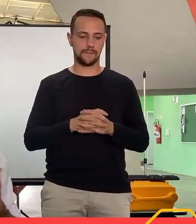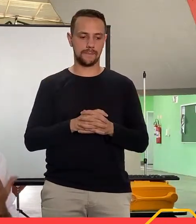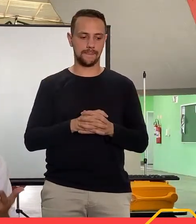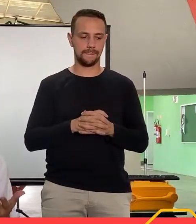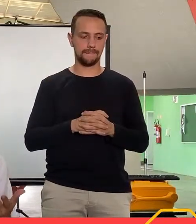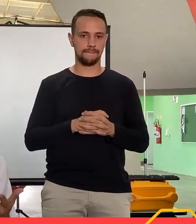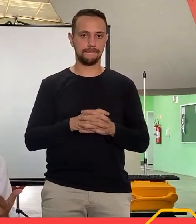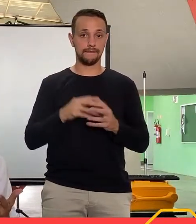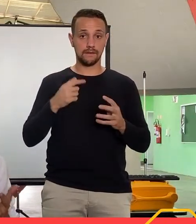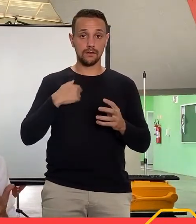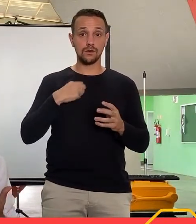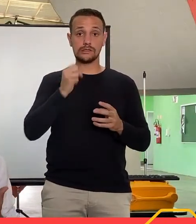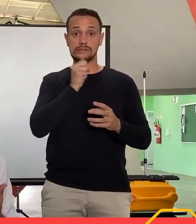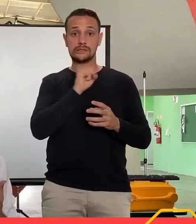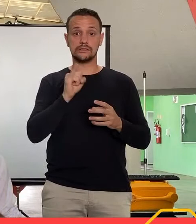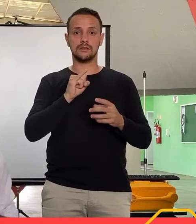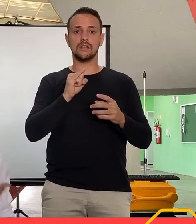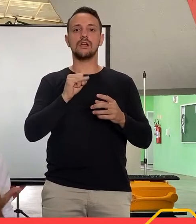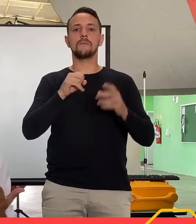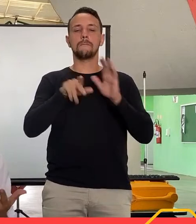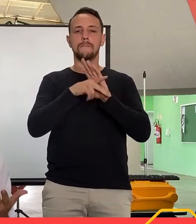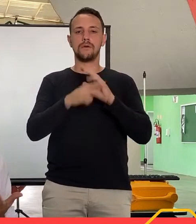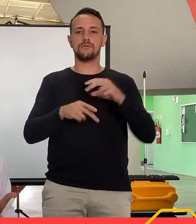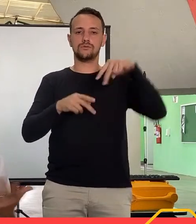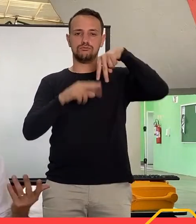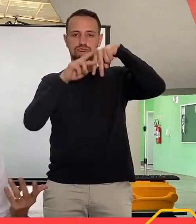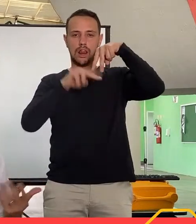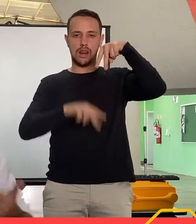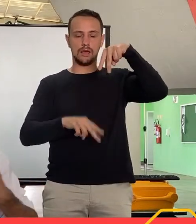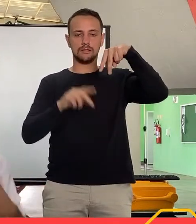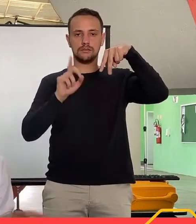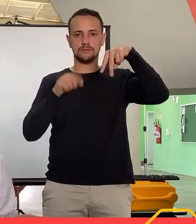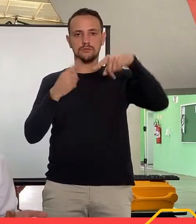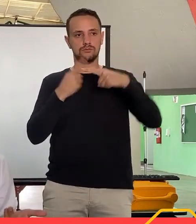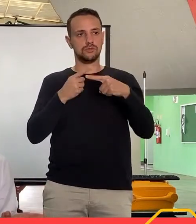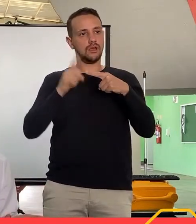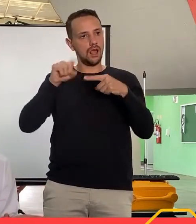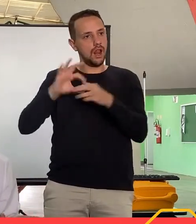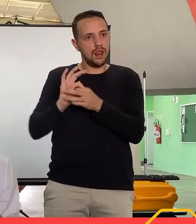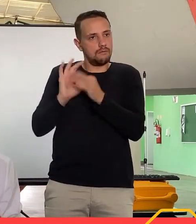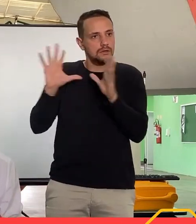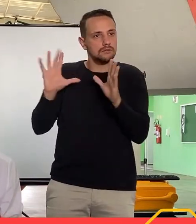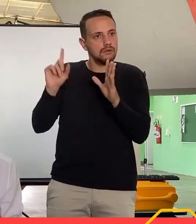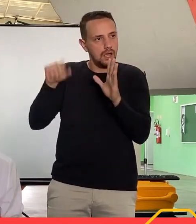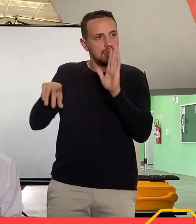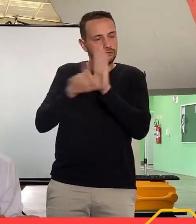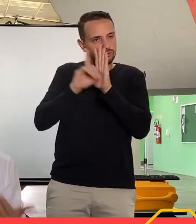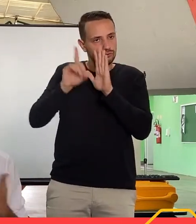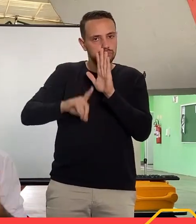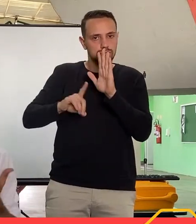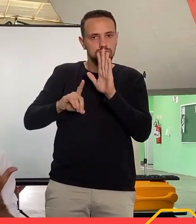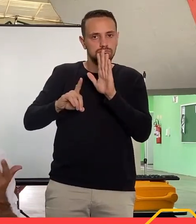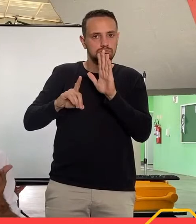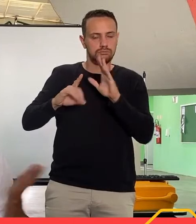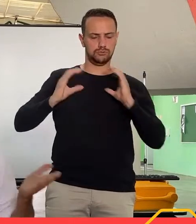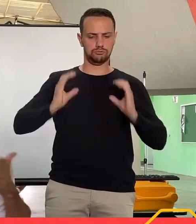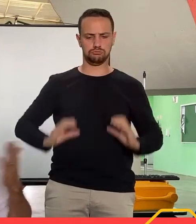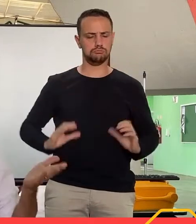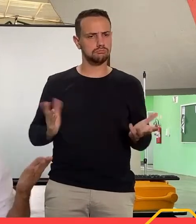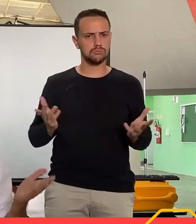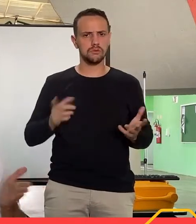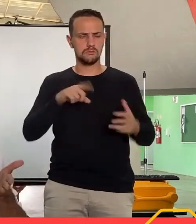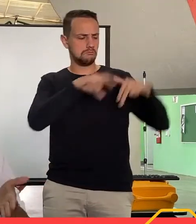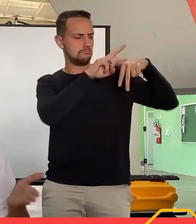a orientação sexual, né, a liberdade, um direito civil, né? A pessoa tem